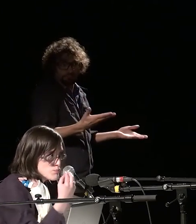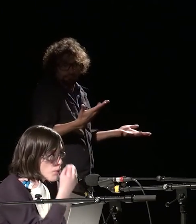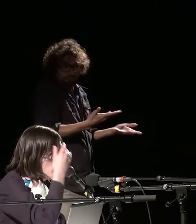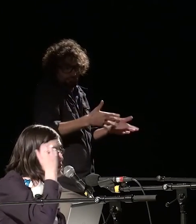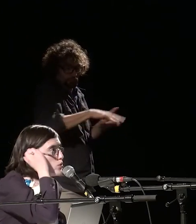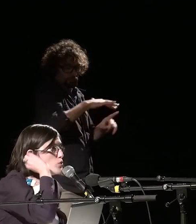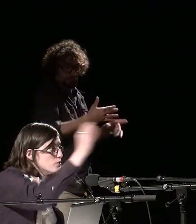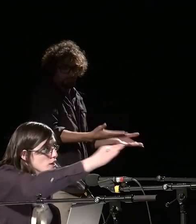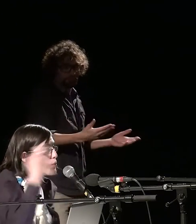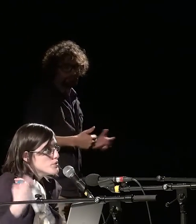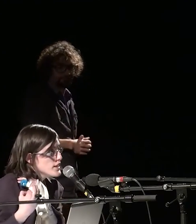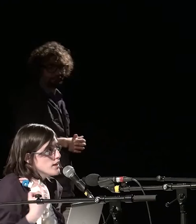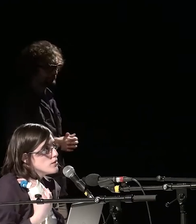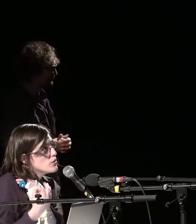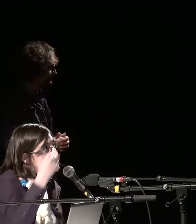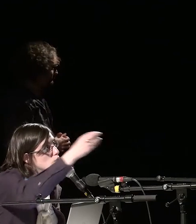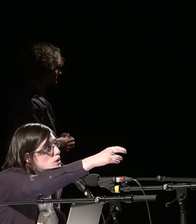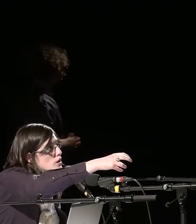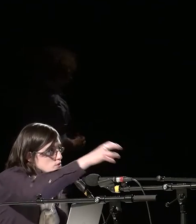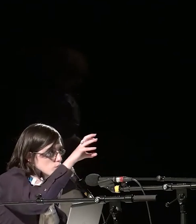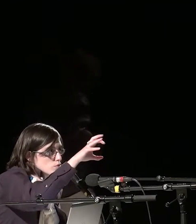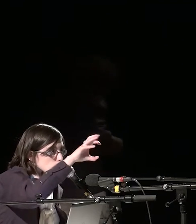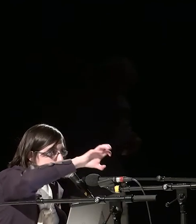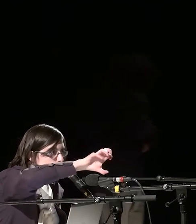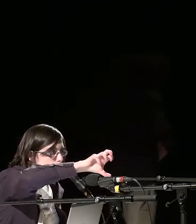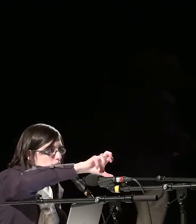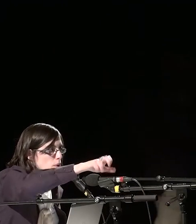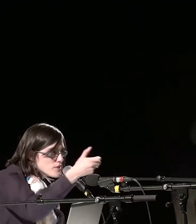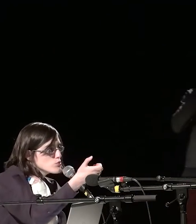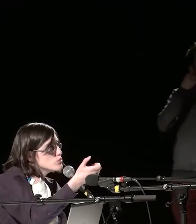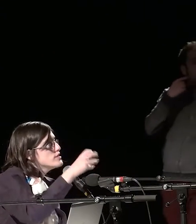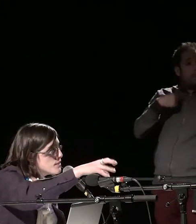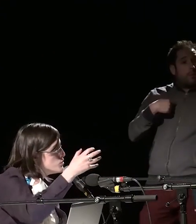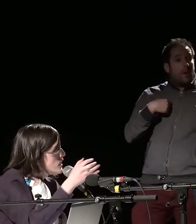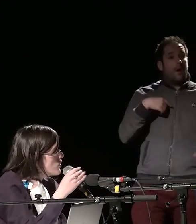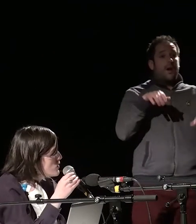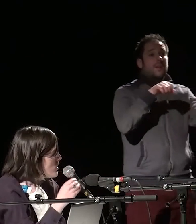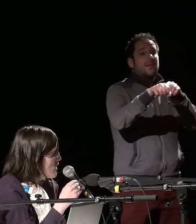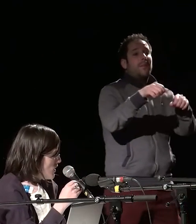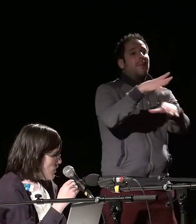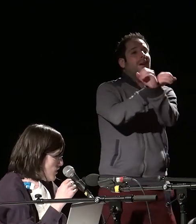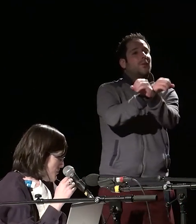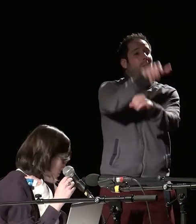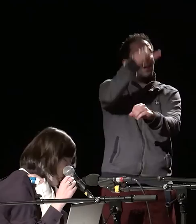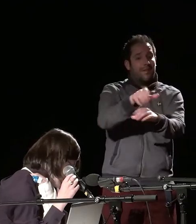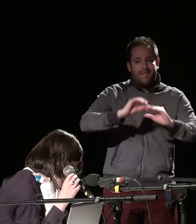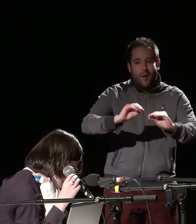Et pour moi, le fil qu'on peut tirer de la formation du système du délinquant,